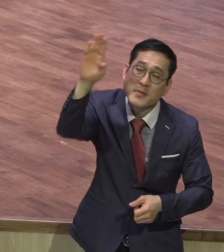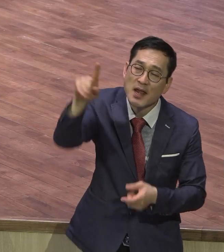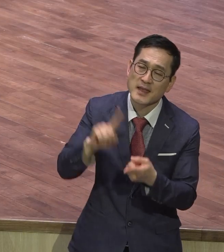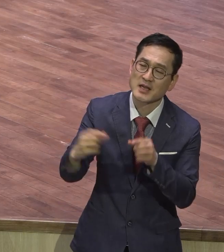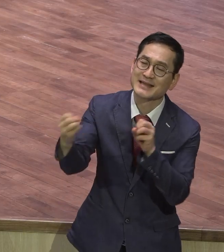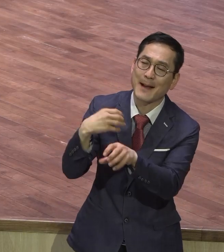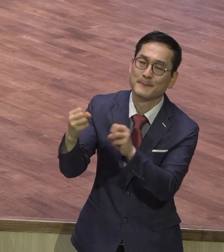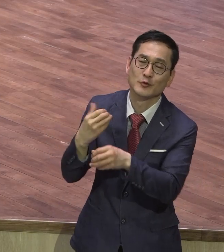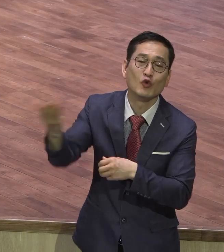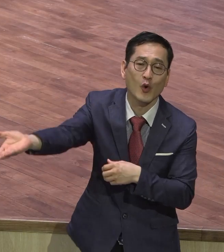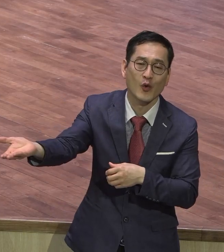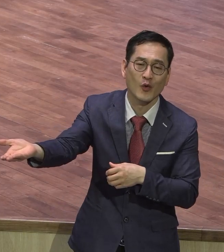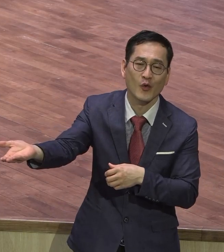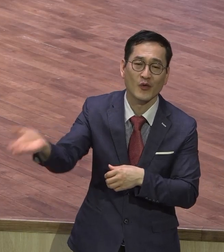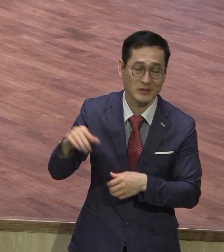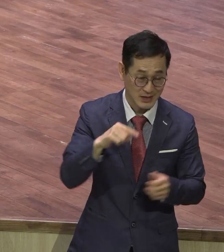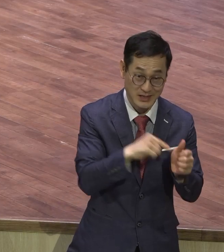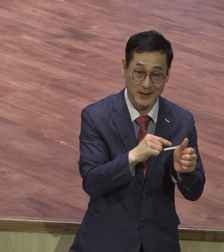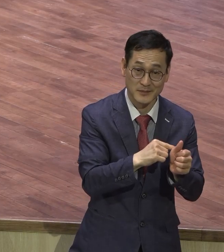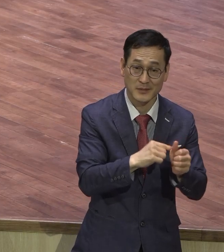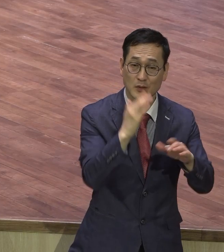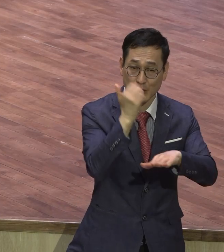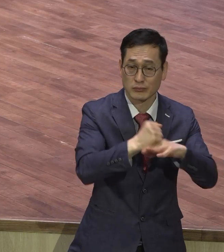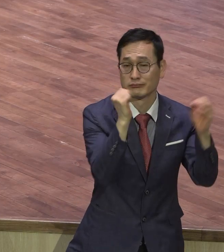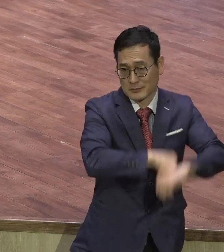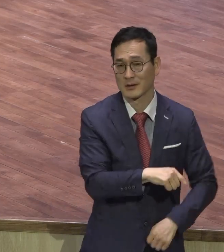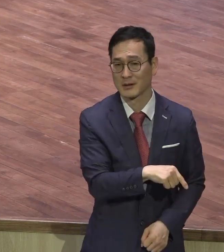답입니까? 멸망시키는 사단 속임수지. 그래서